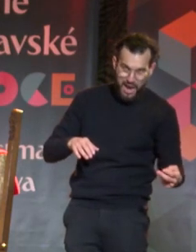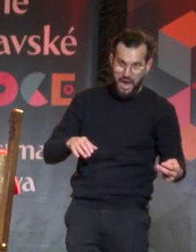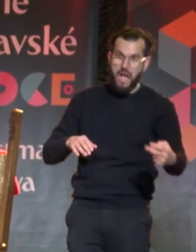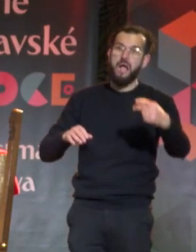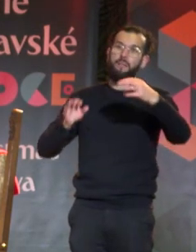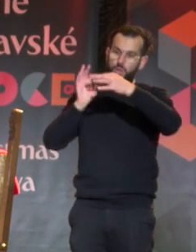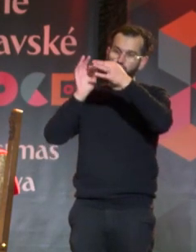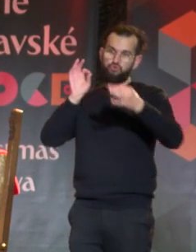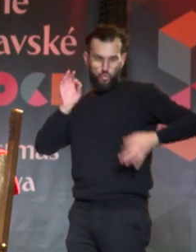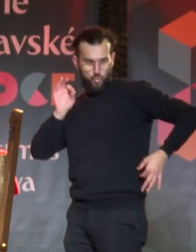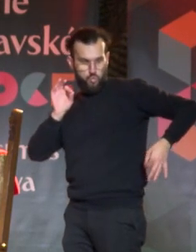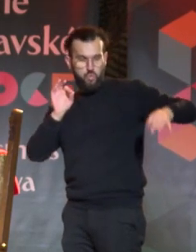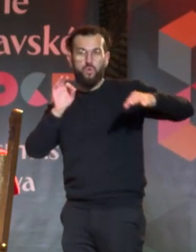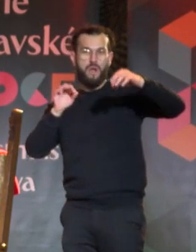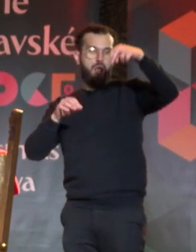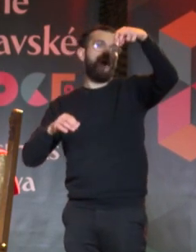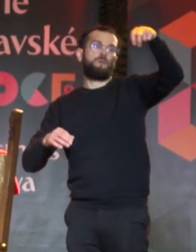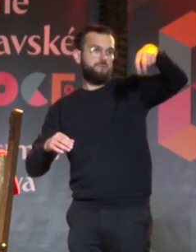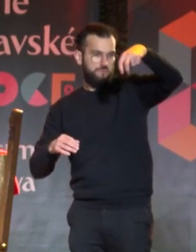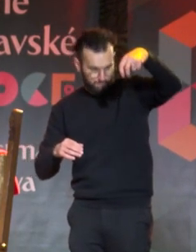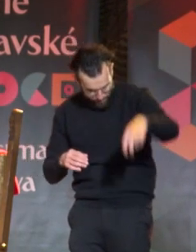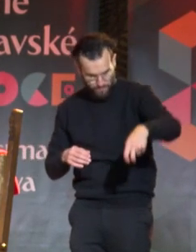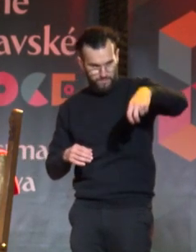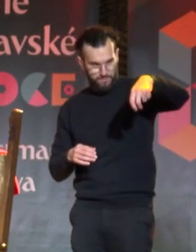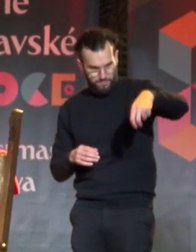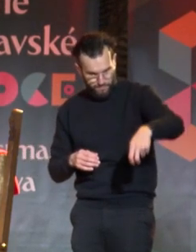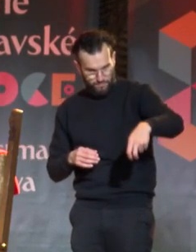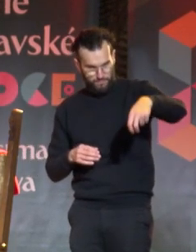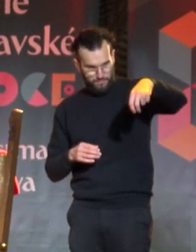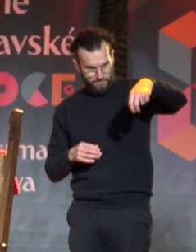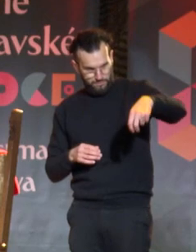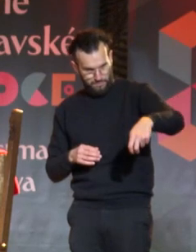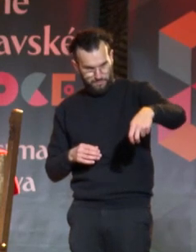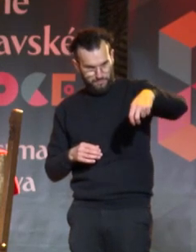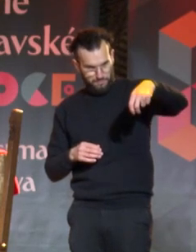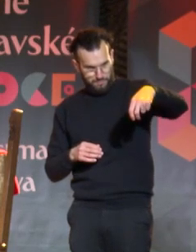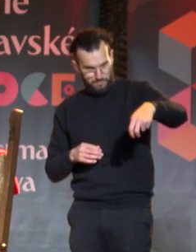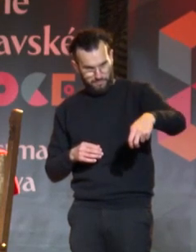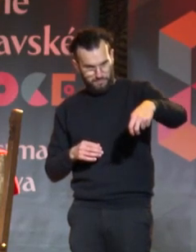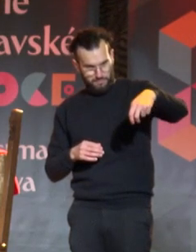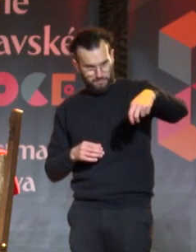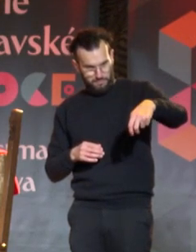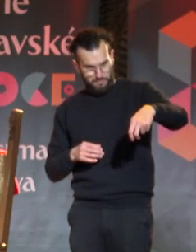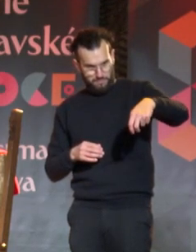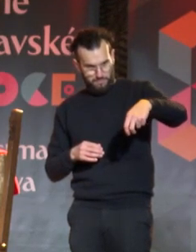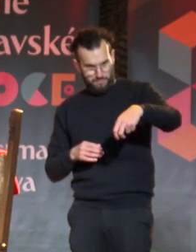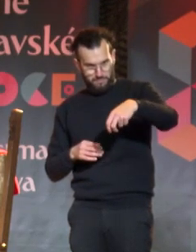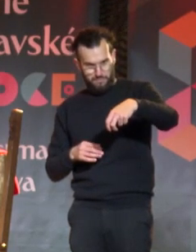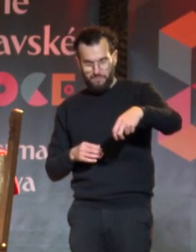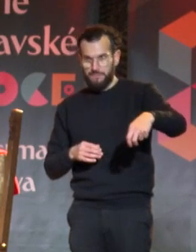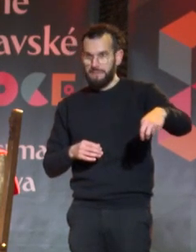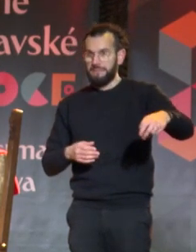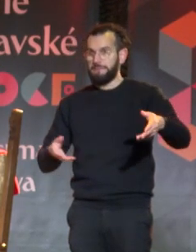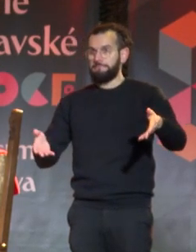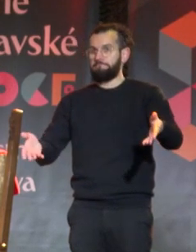neškobne a ja nezostanem visieť vo vzduchu na svojom záchrannom červenom povrázku. A tak